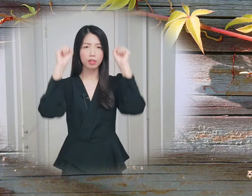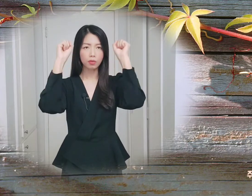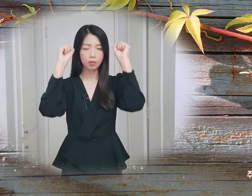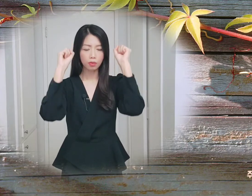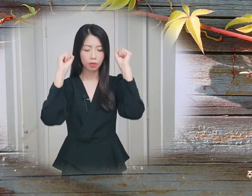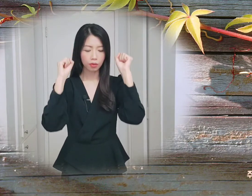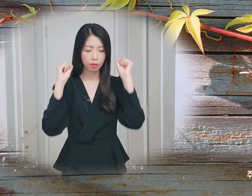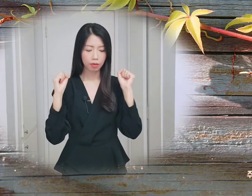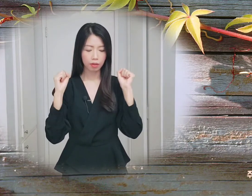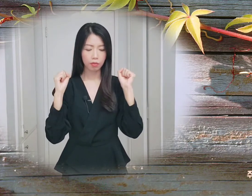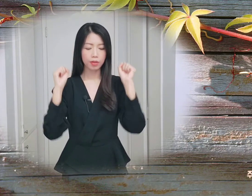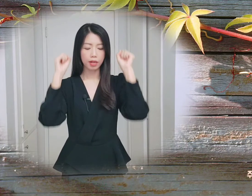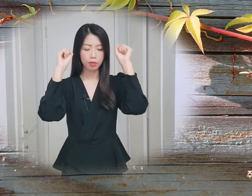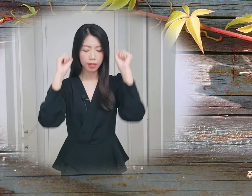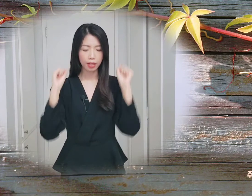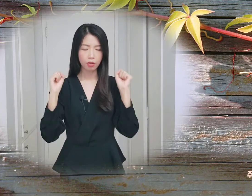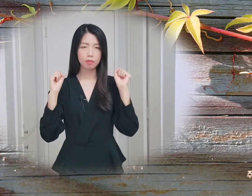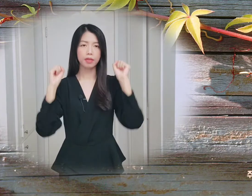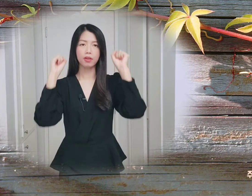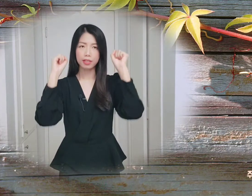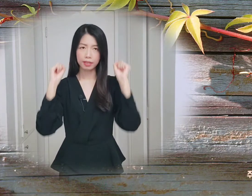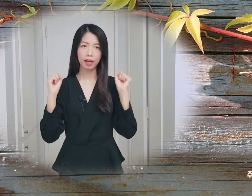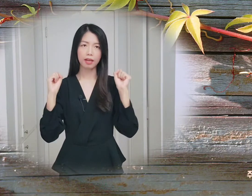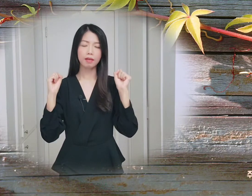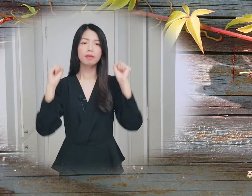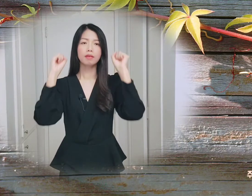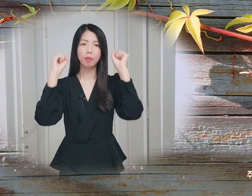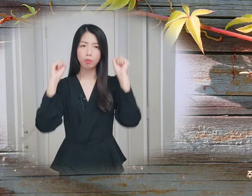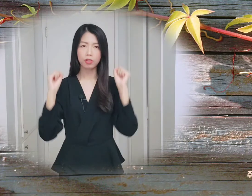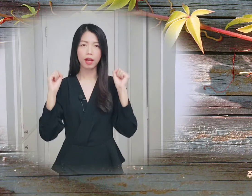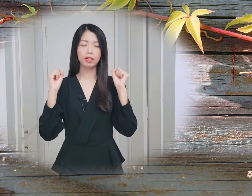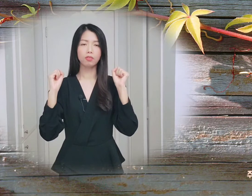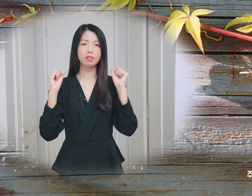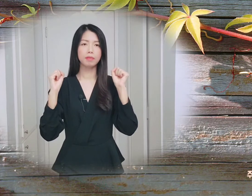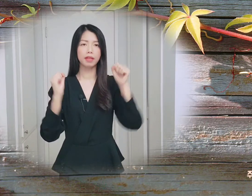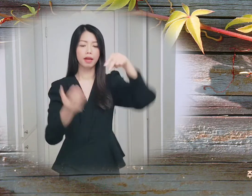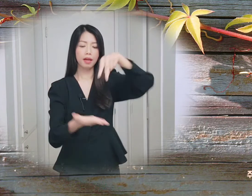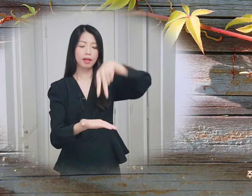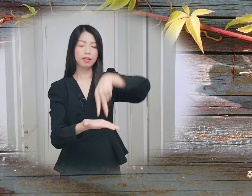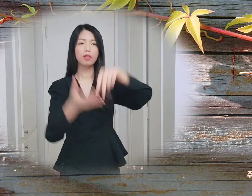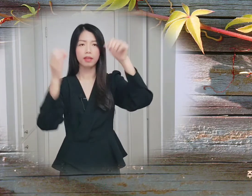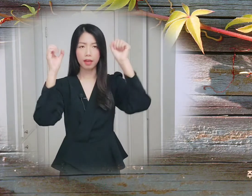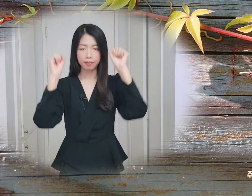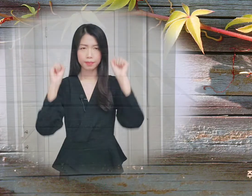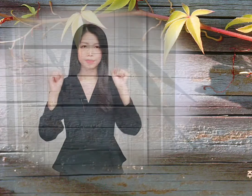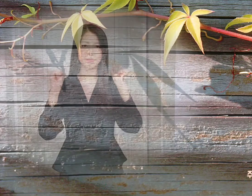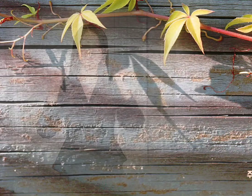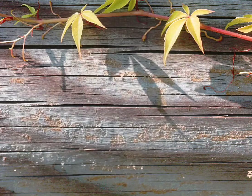주먹을 쥐시고 위에서 아래로 살짝 내려주시면 돼요. 있다. 머물다. 이런 뜻입니다. 서